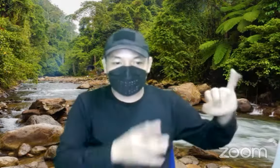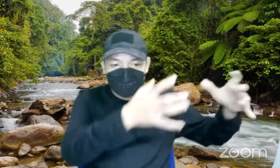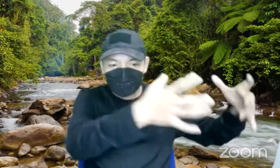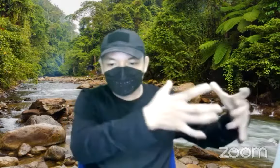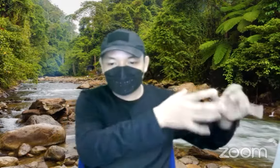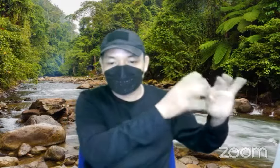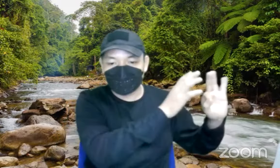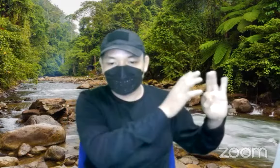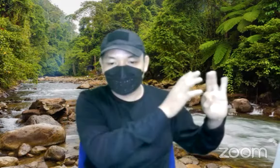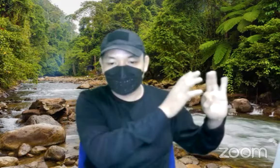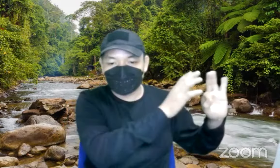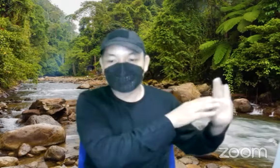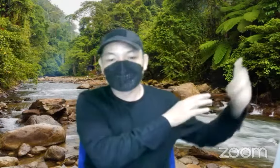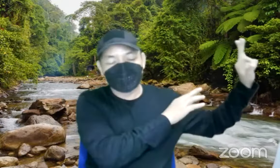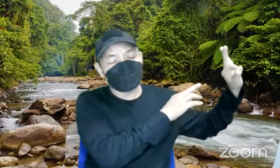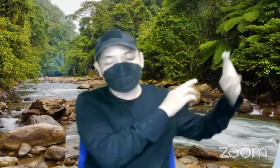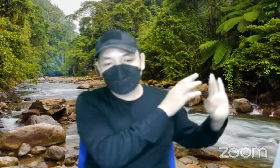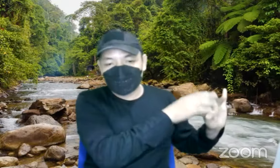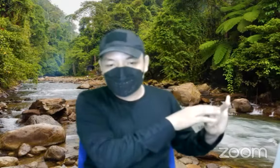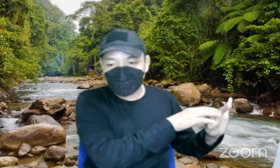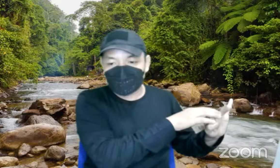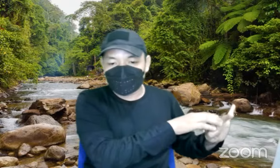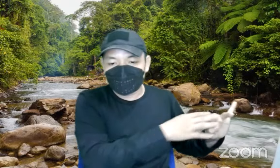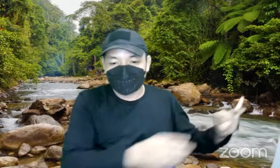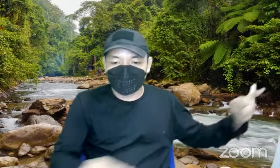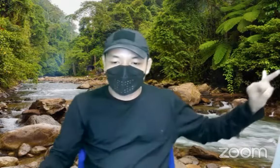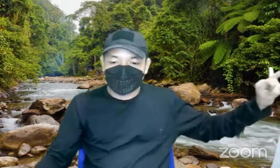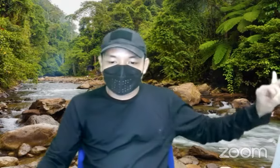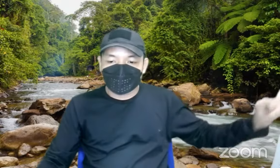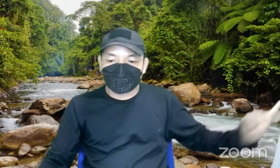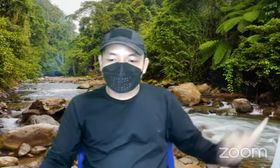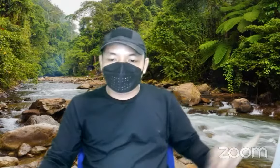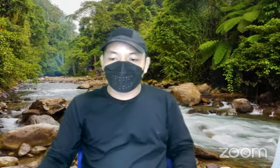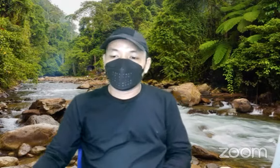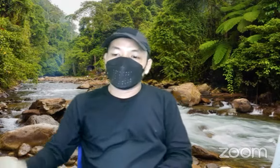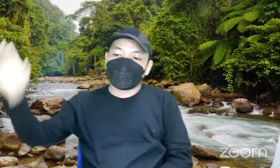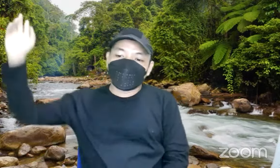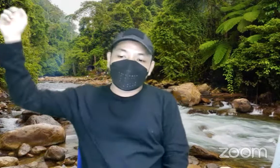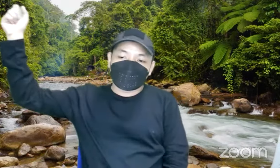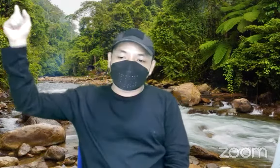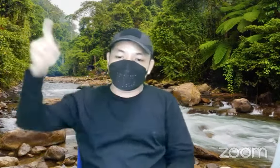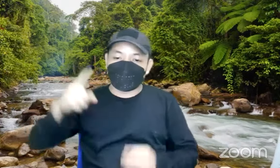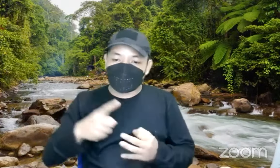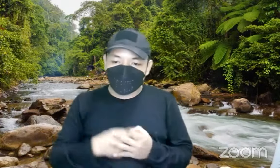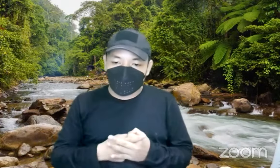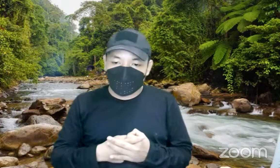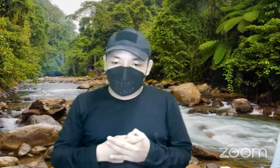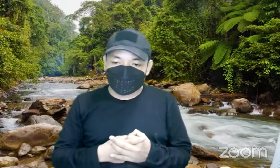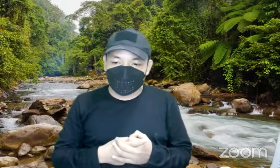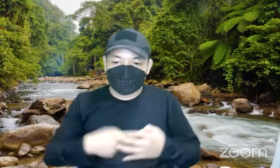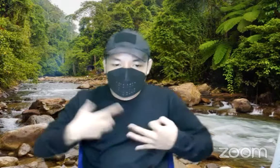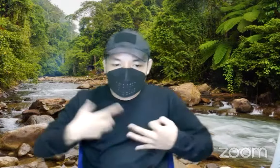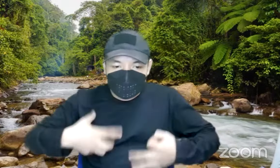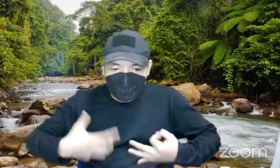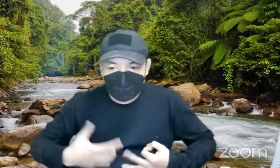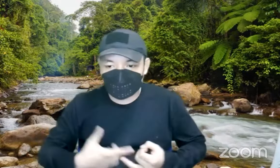မှာပိတ်ဆို့ခံထားရတဲ့အဖွဲတွေနော်ကရင်မှာပိတ်ဆို့ခံထားရတဲ့အဖွဲတွေနော်နောက်ပြီးရင်ကချင်မှာလည်းအဲ့လိုပါပဲနော်ဒါစင်နဲ့ရှိတဲ့စစ်သား